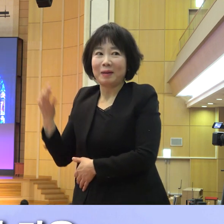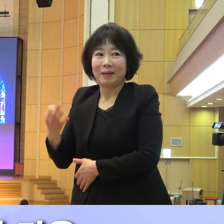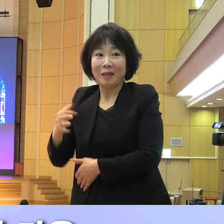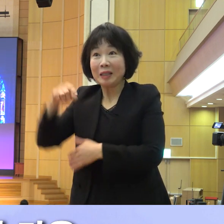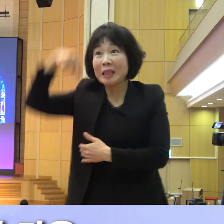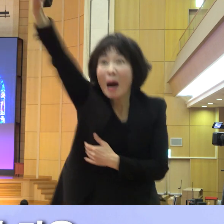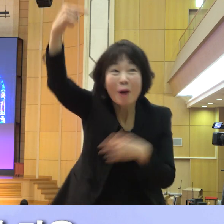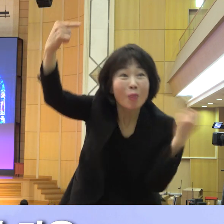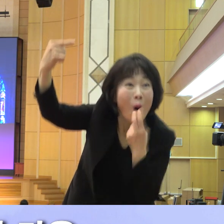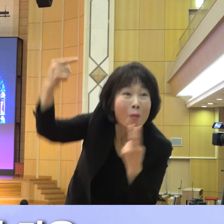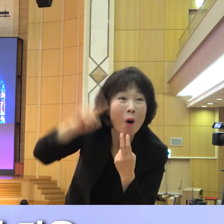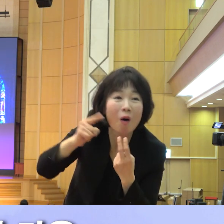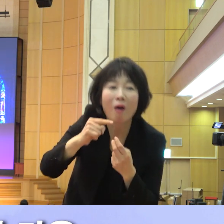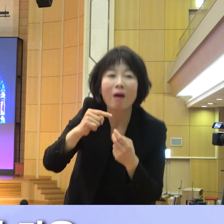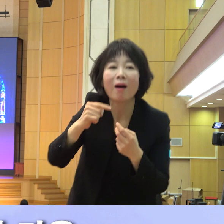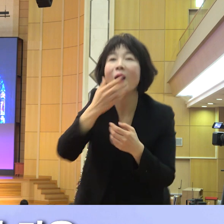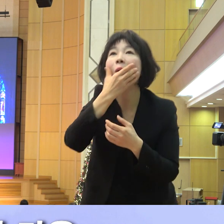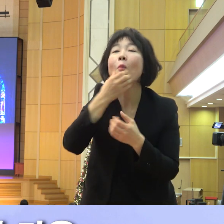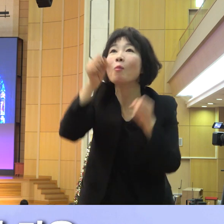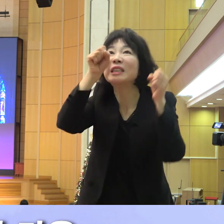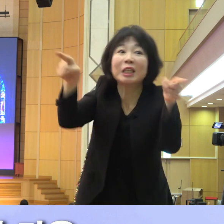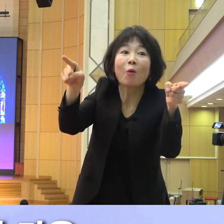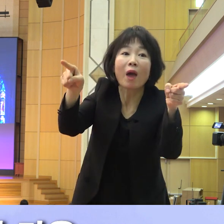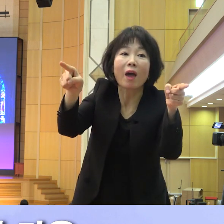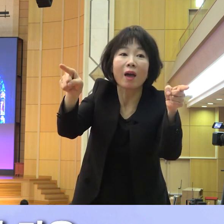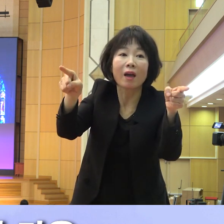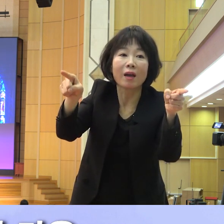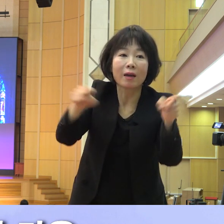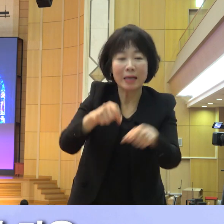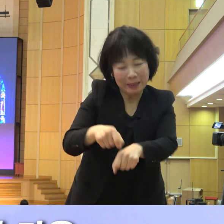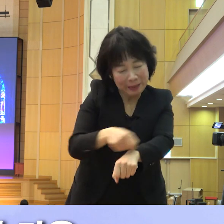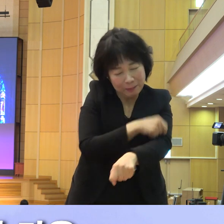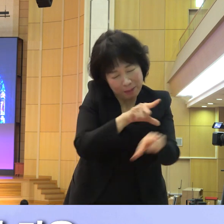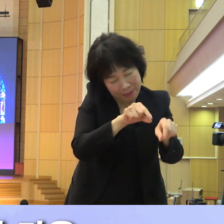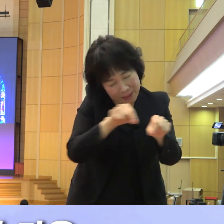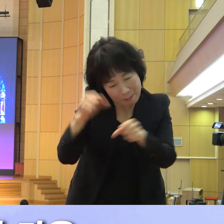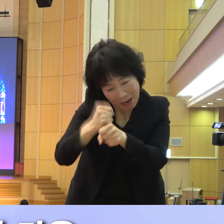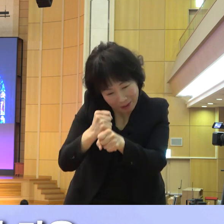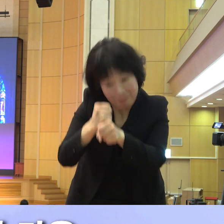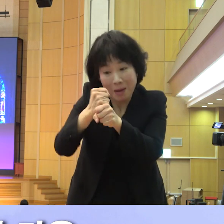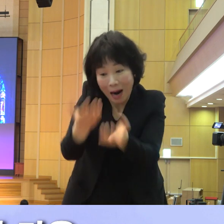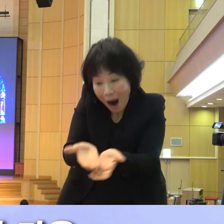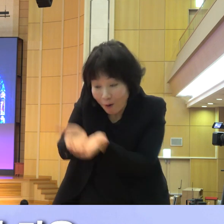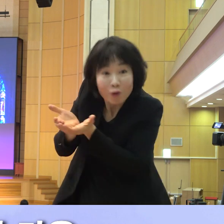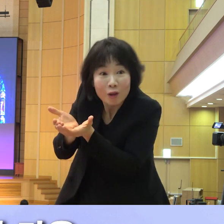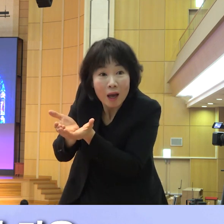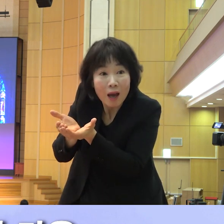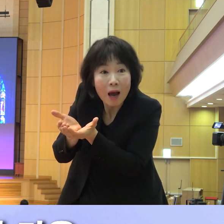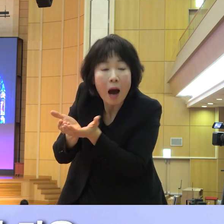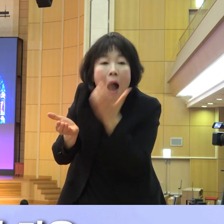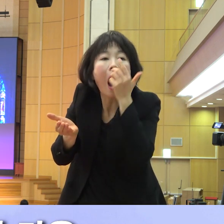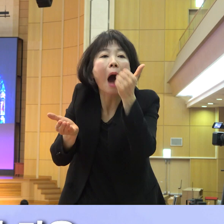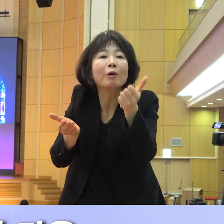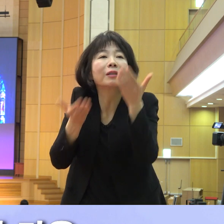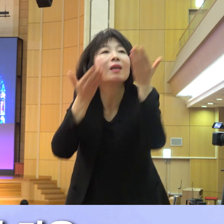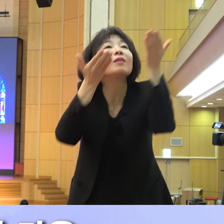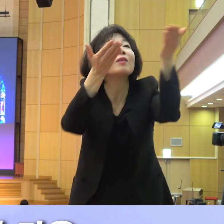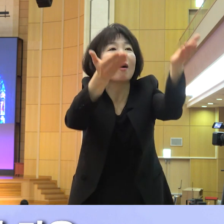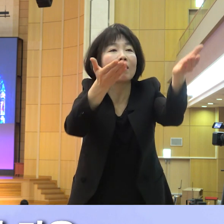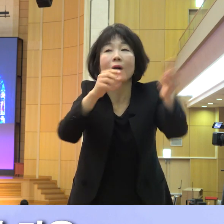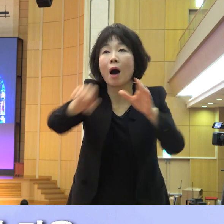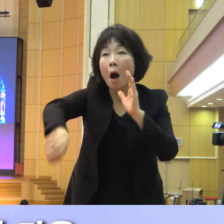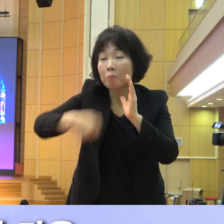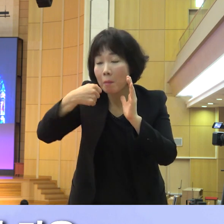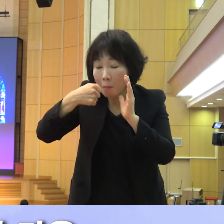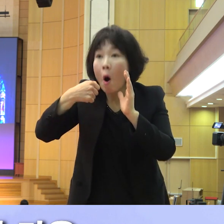드려서 축복기도 받는다는 것입니다. 참, 이게 축복받을 수 있는 소망이 있으면요,